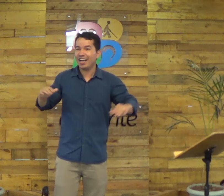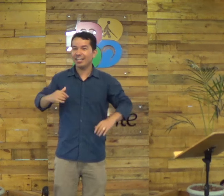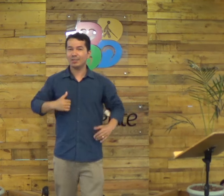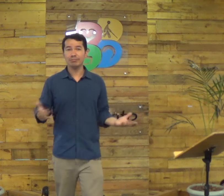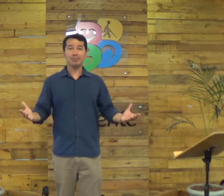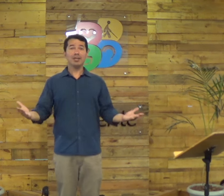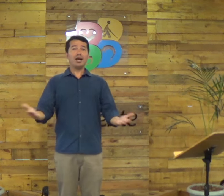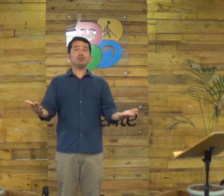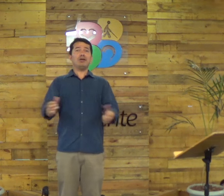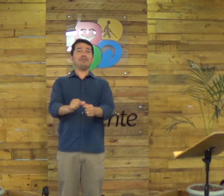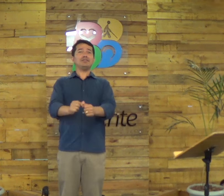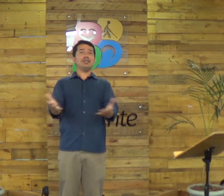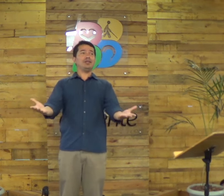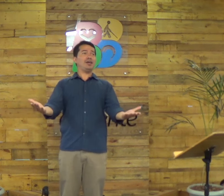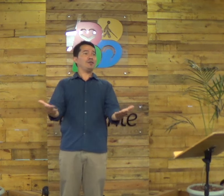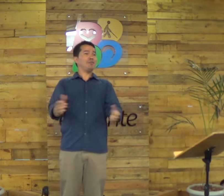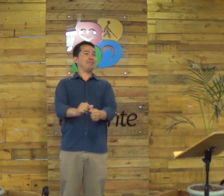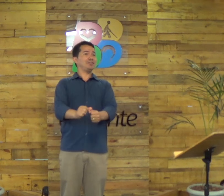os níveis, e agora, fazer o que?